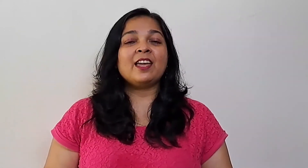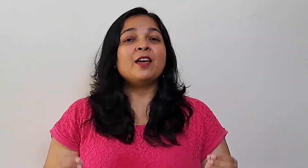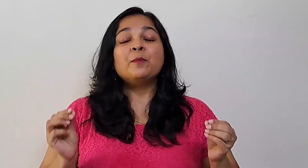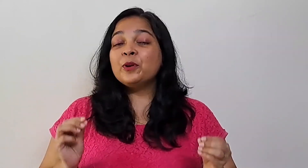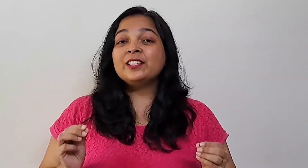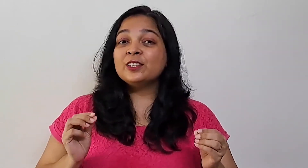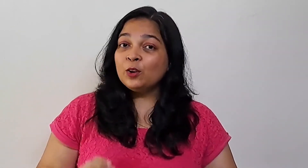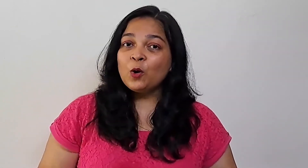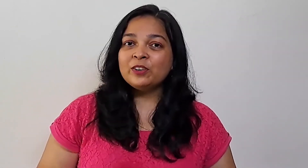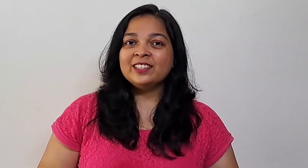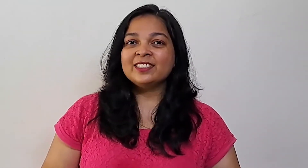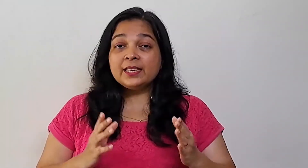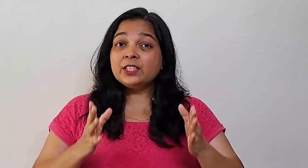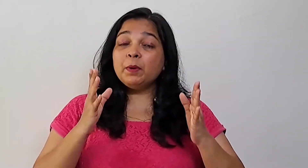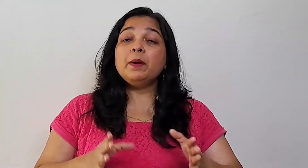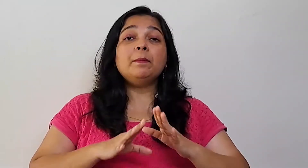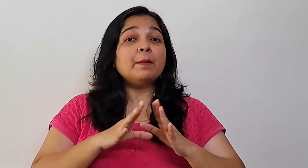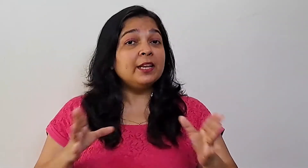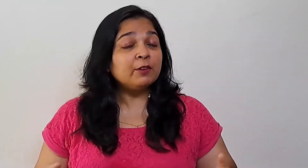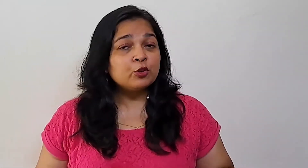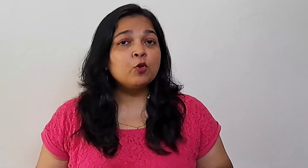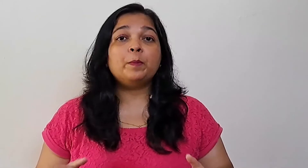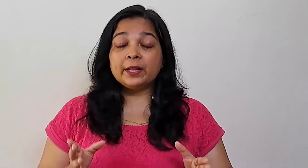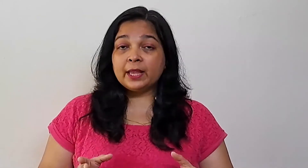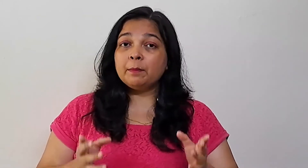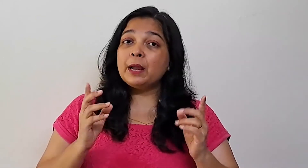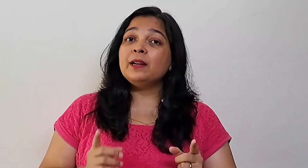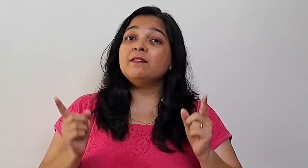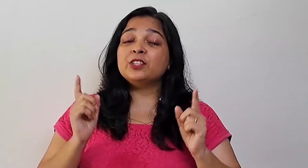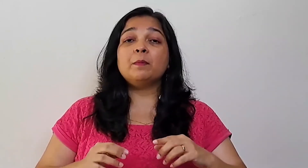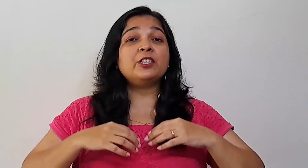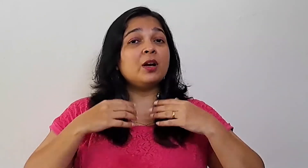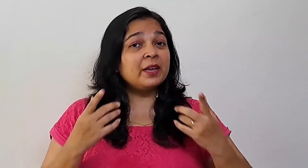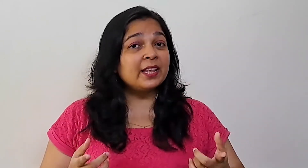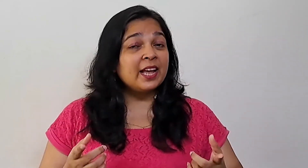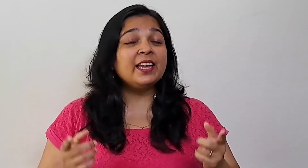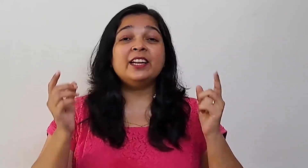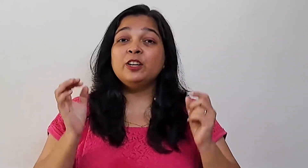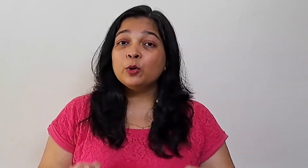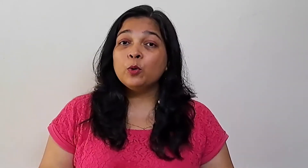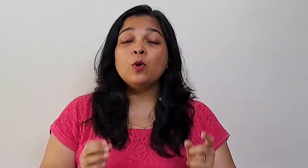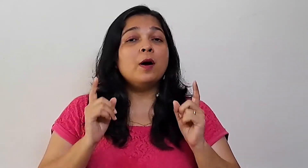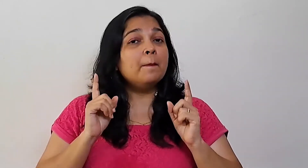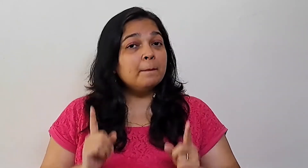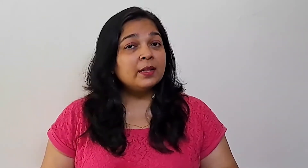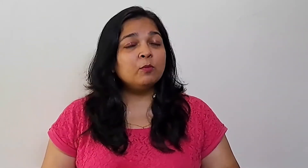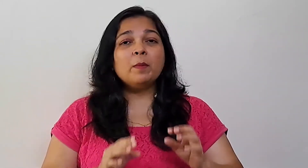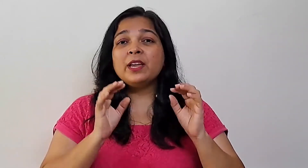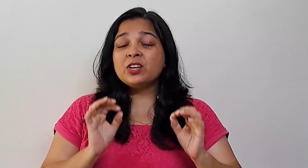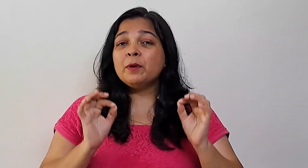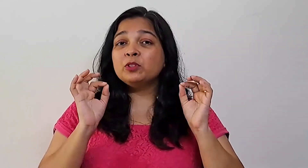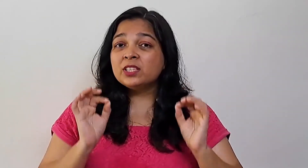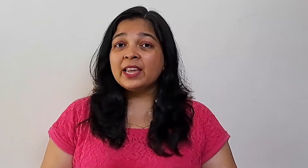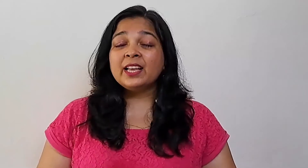है। प्रेज द लॉर्ड। जो भी आप बाइबल दे वचना नू पढ़ते हैं, बाइबल का वचन सानू दसदा आ डरो ना, वह